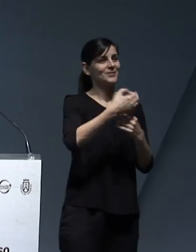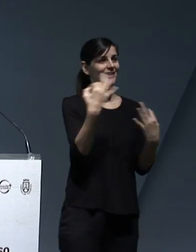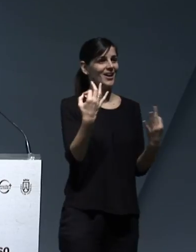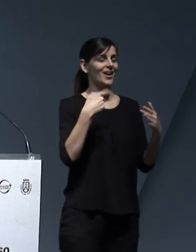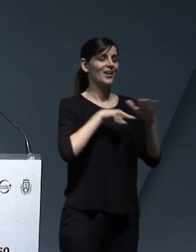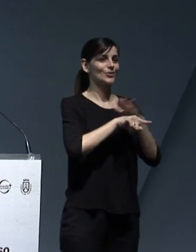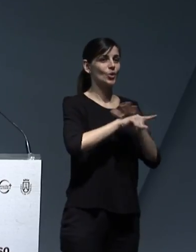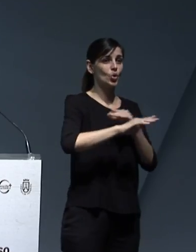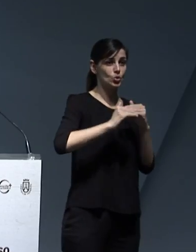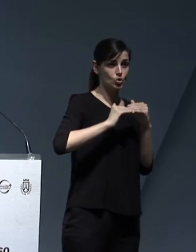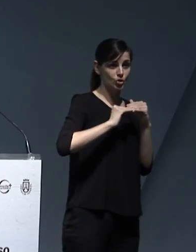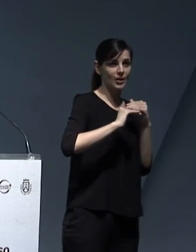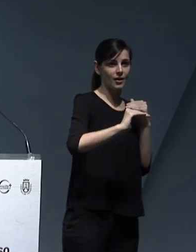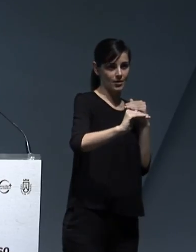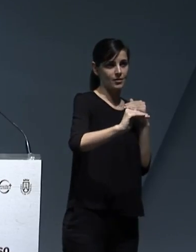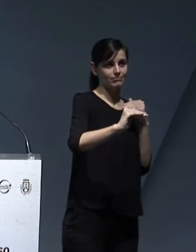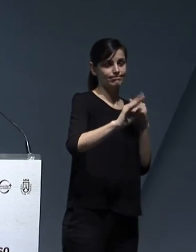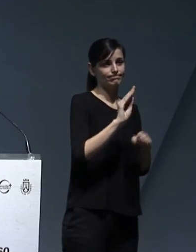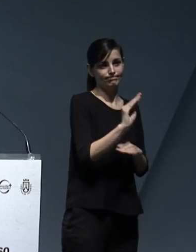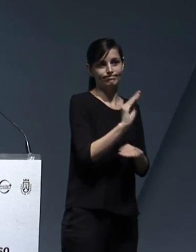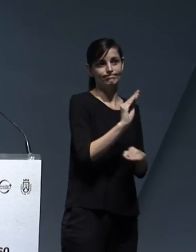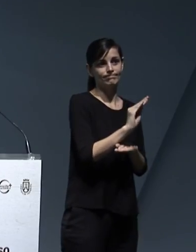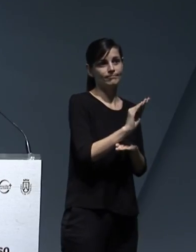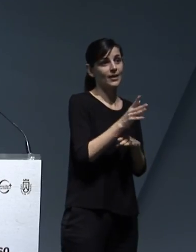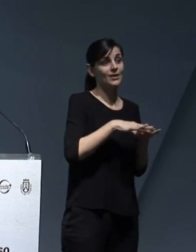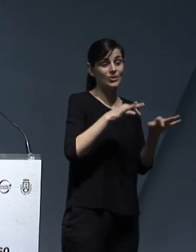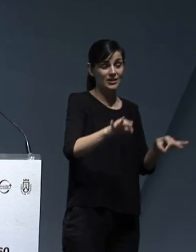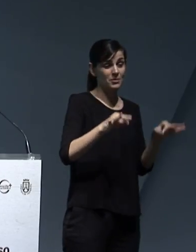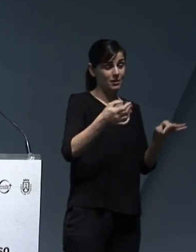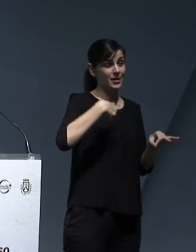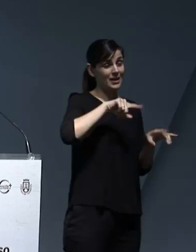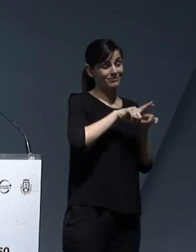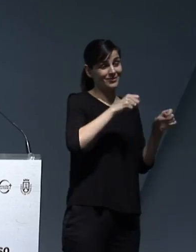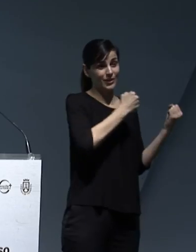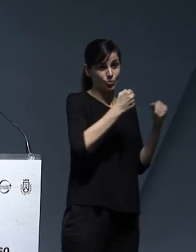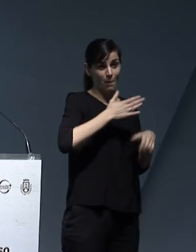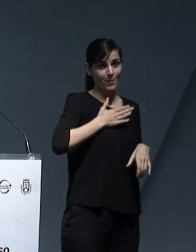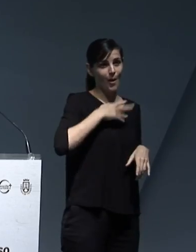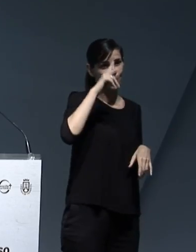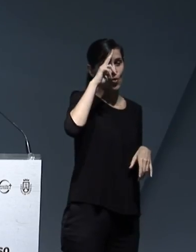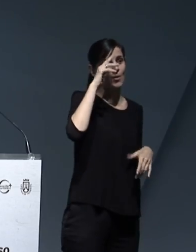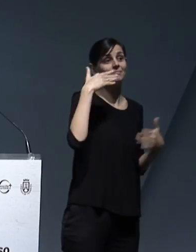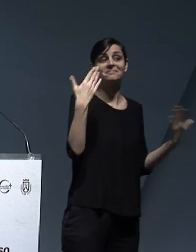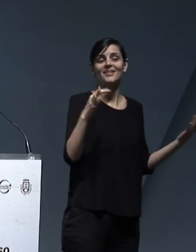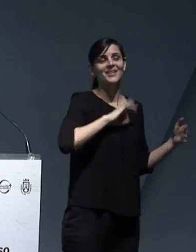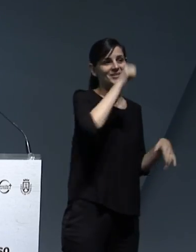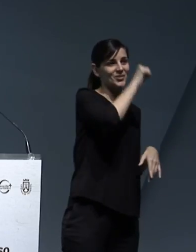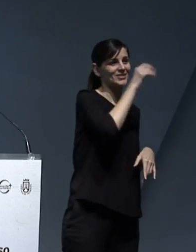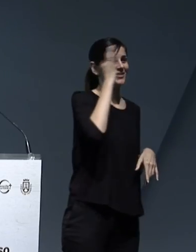gestión sostenible que es la que siempre ha preocupado a nuestra institución. Así que, señoras y señores,